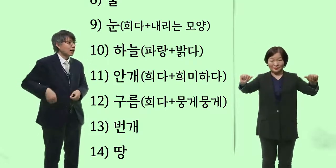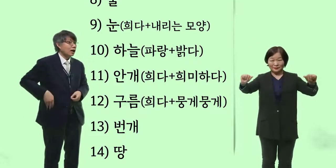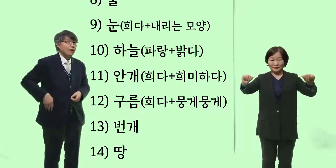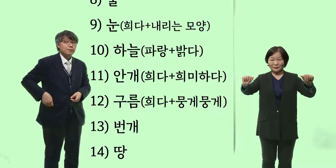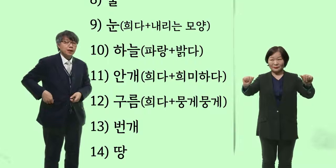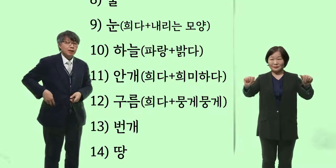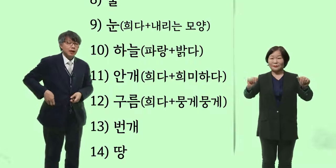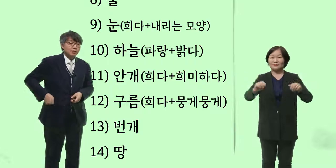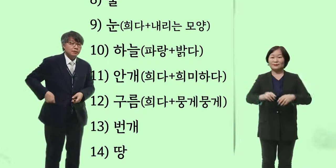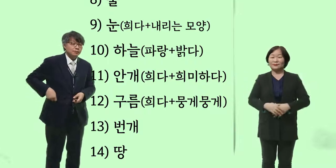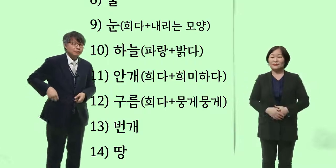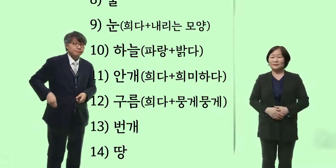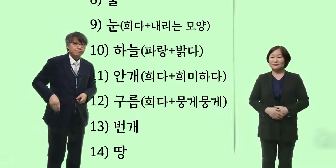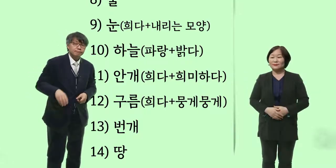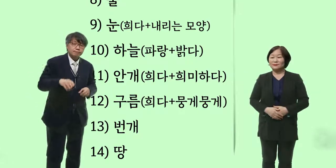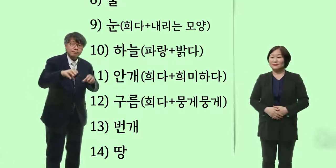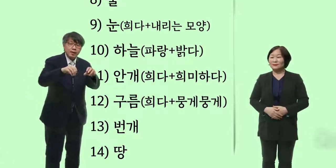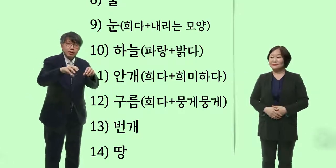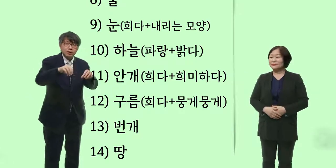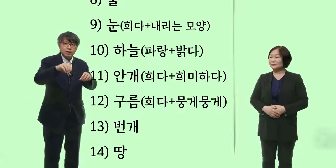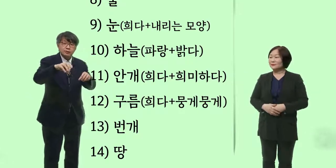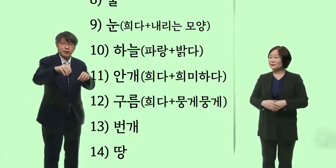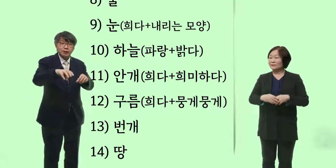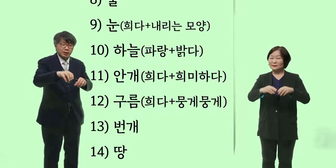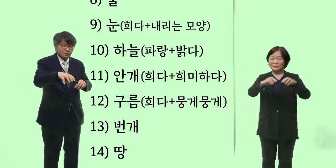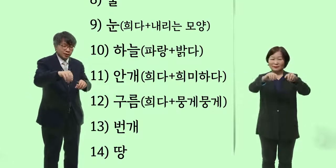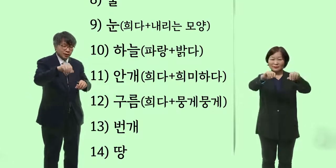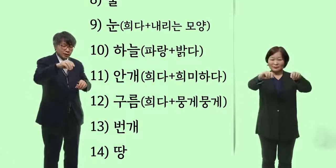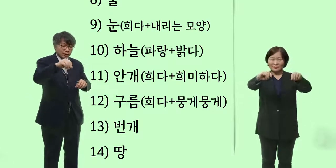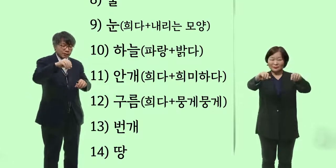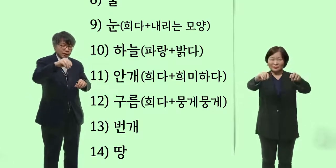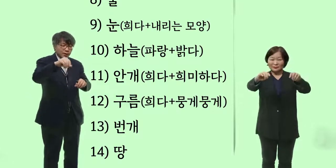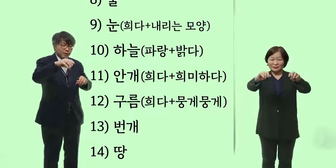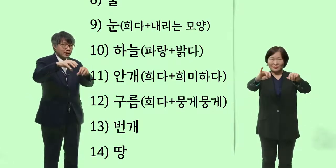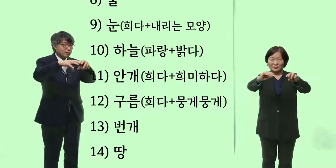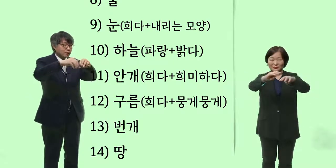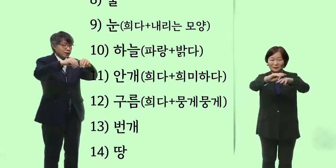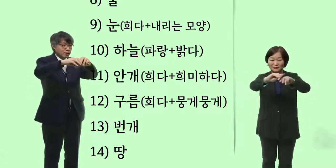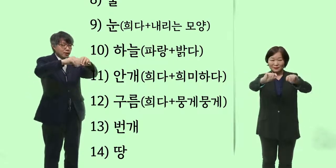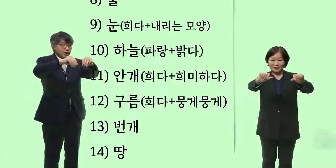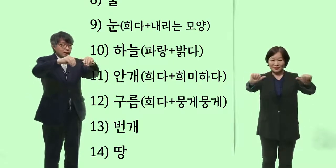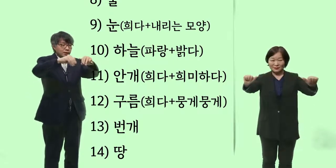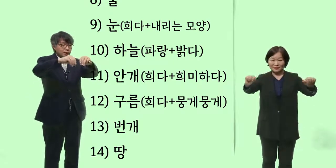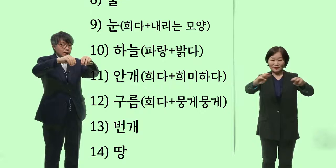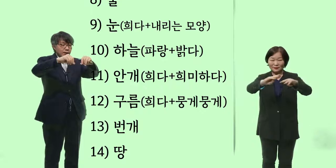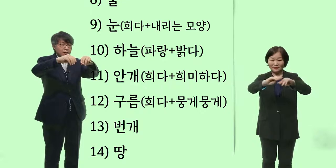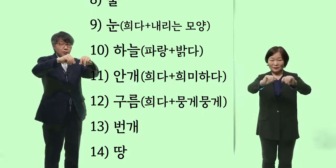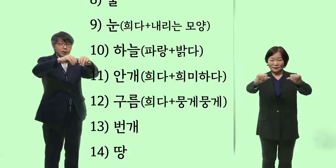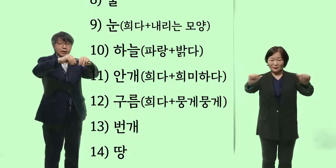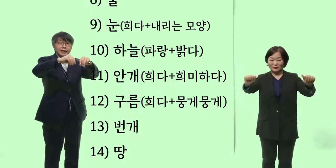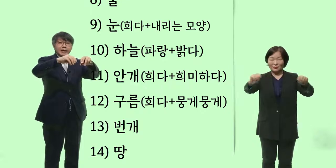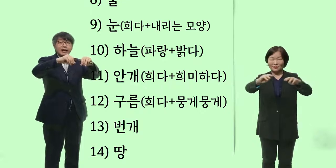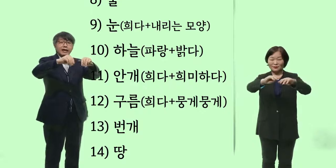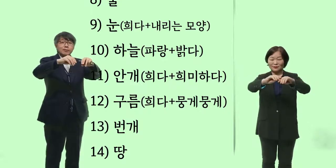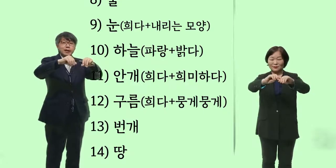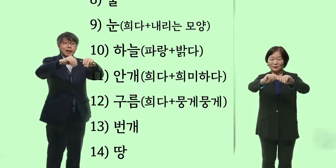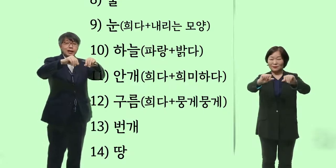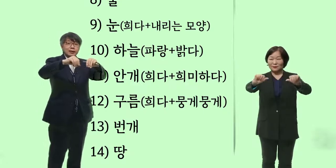자, 땅은 흙 만져봤어요? 이렇게 흙 만져 이렇게 만져보듯이 이렇게 만져보면 이게 땅입니다. 땅,